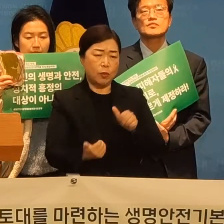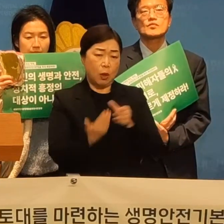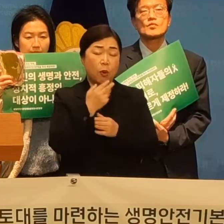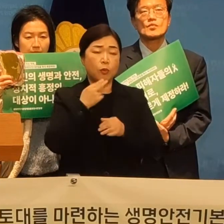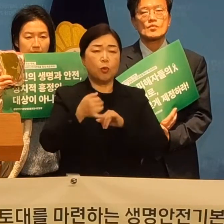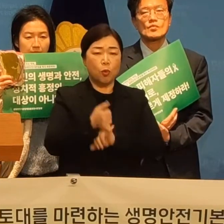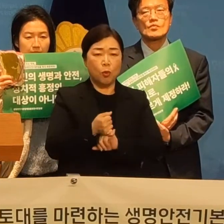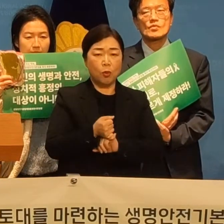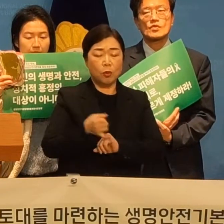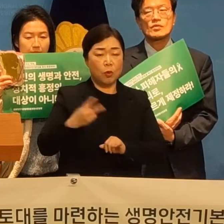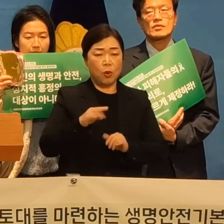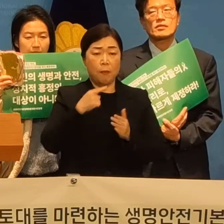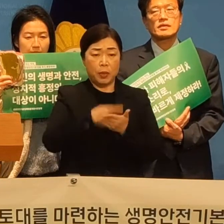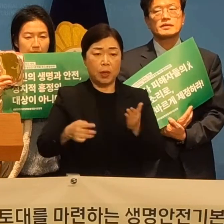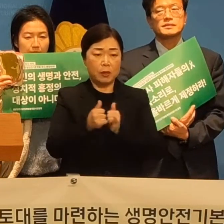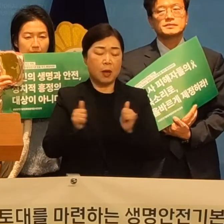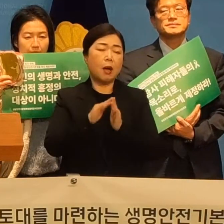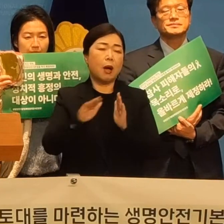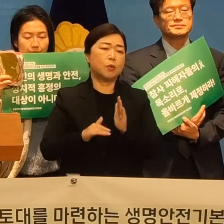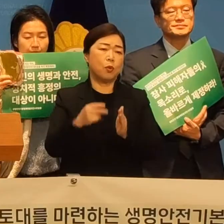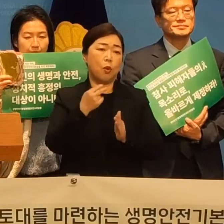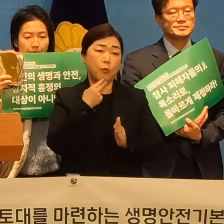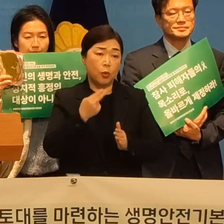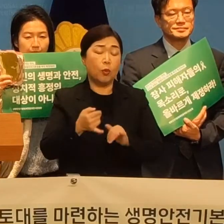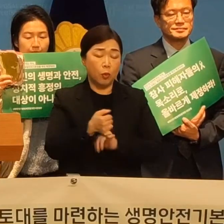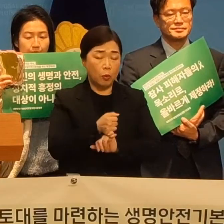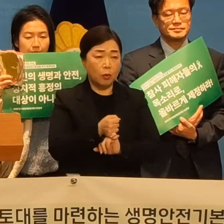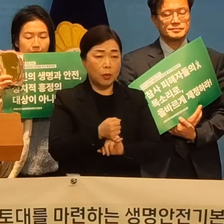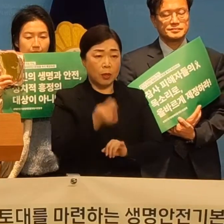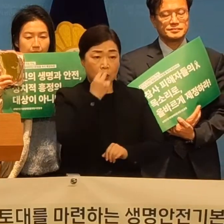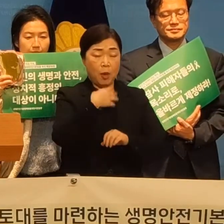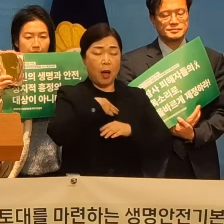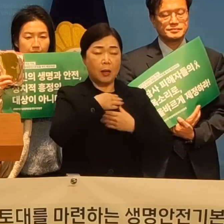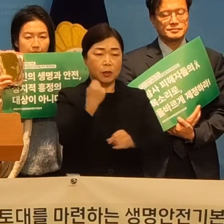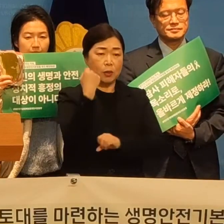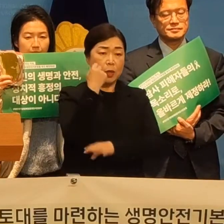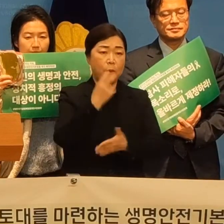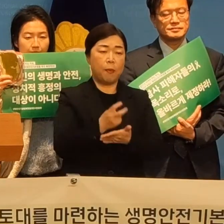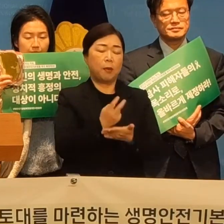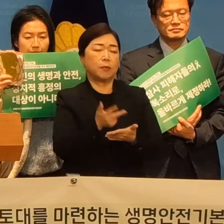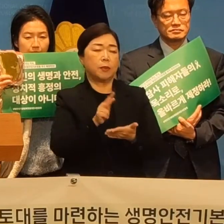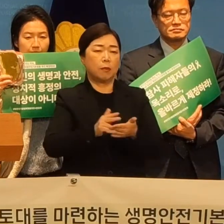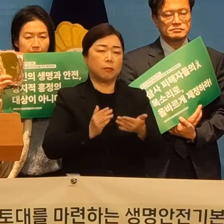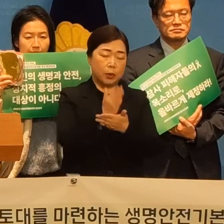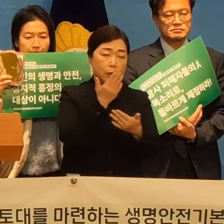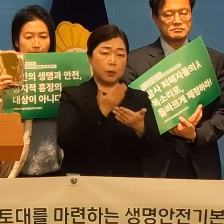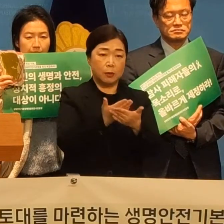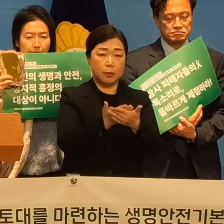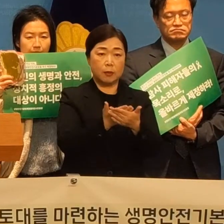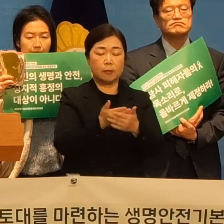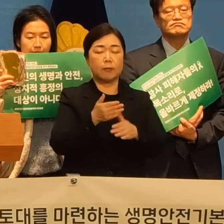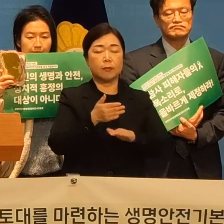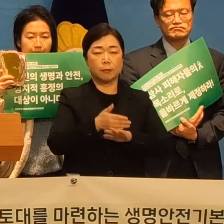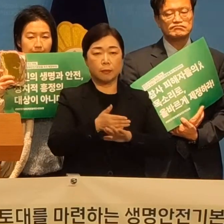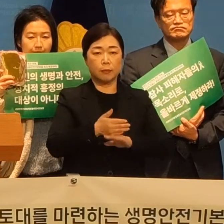유가족이 생겨나지 않도록 생명안전기본법을 제정해 주시길 간곡히 부탁드립니다.